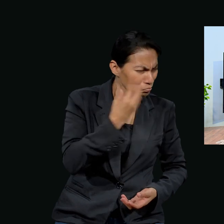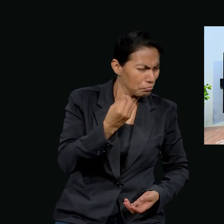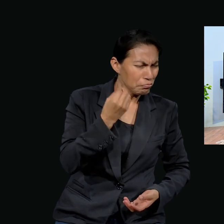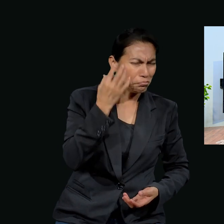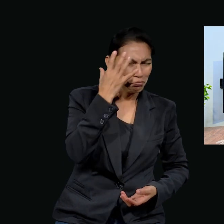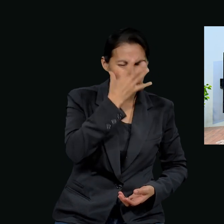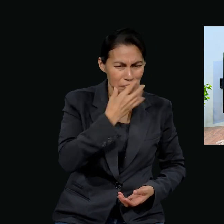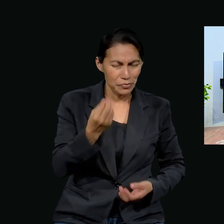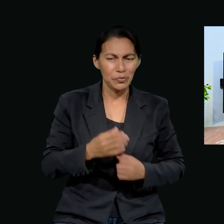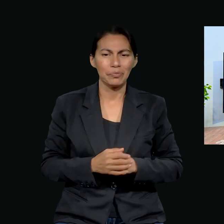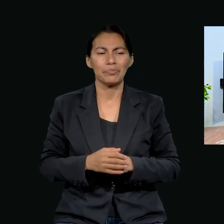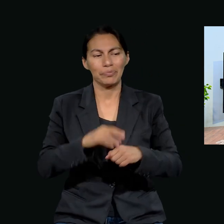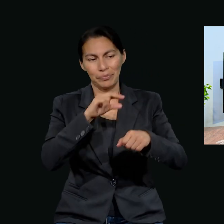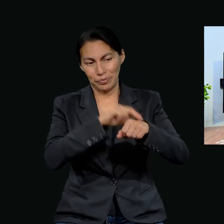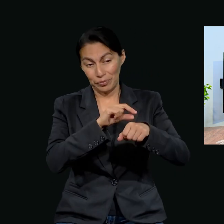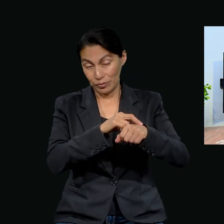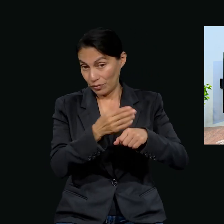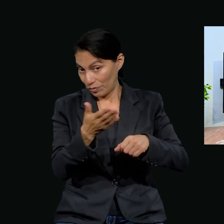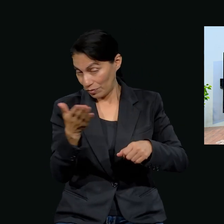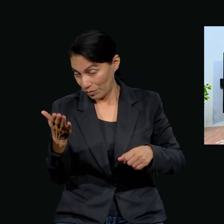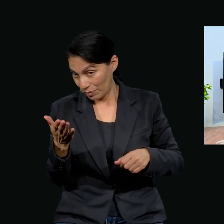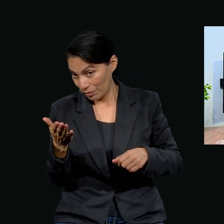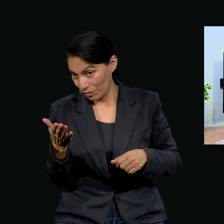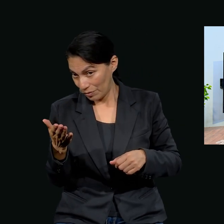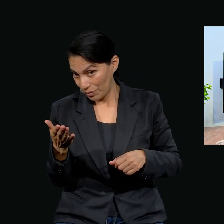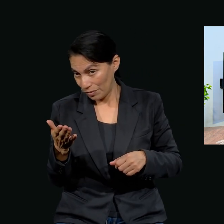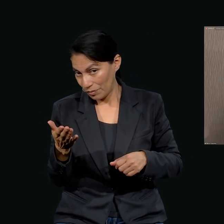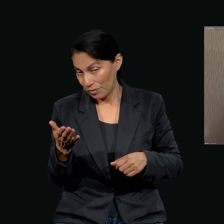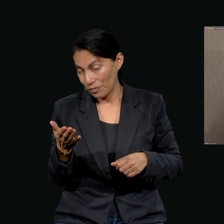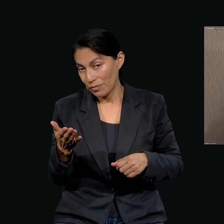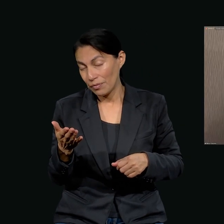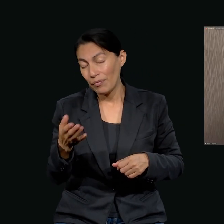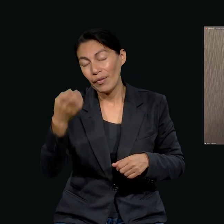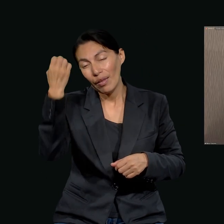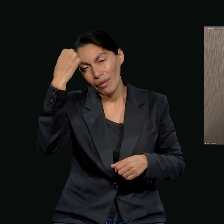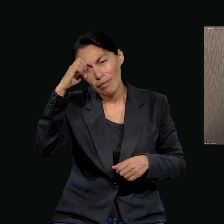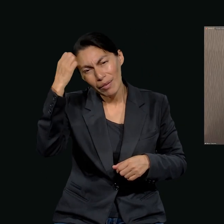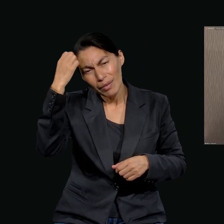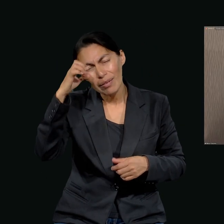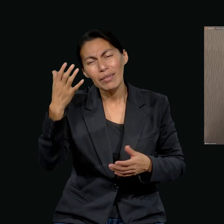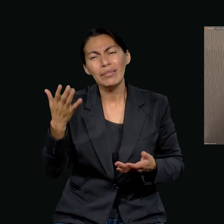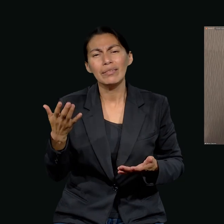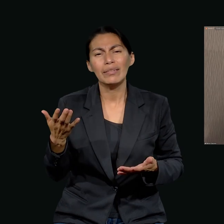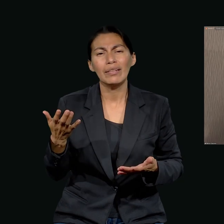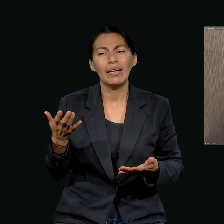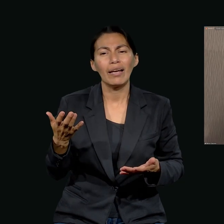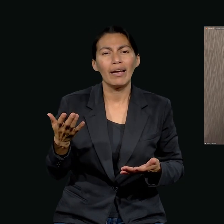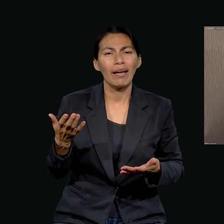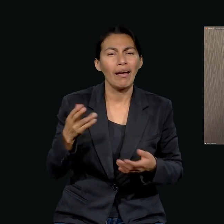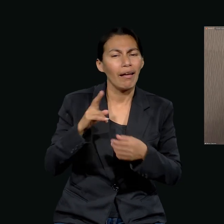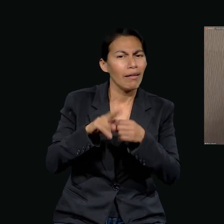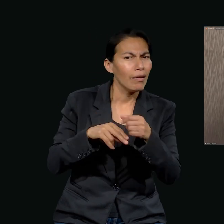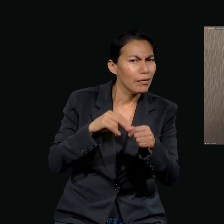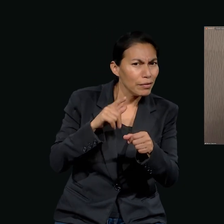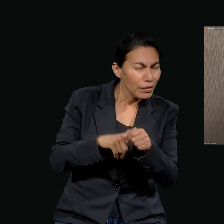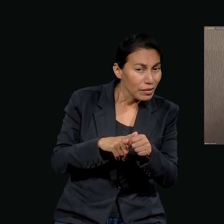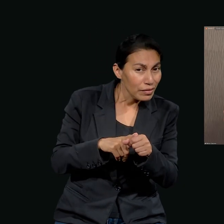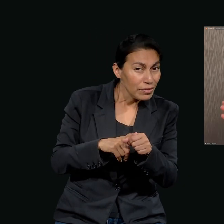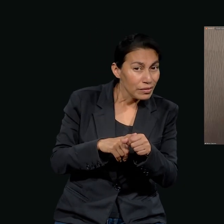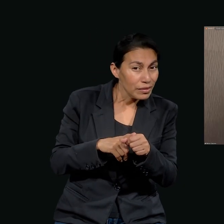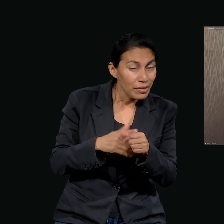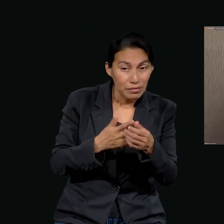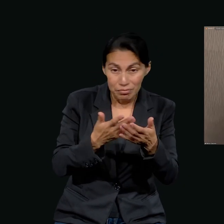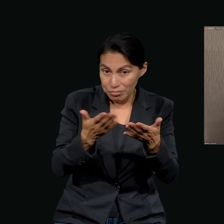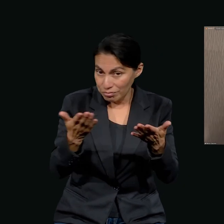Doctora, a usted le tocó, por último, le tocó una experiencia de la naturaleza